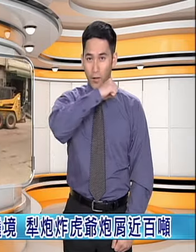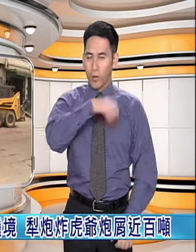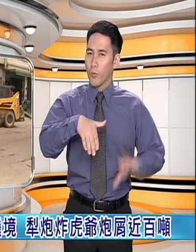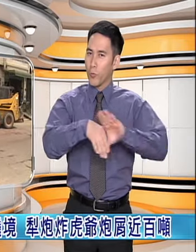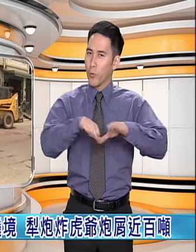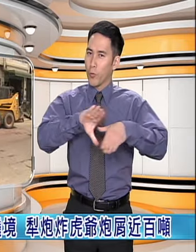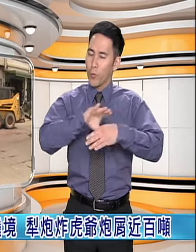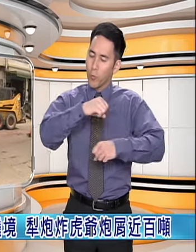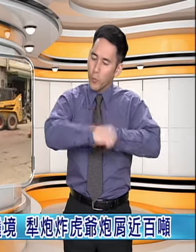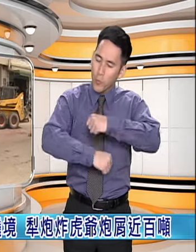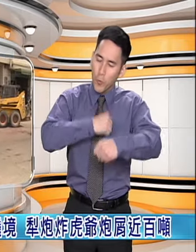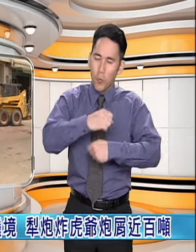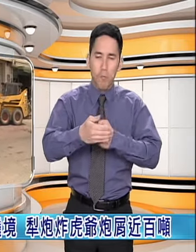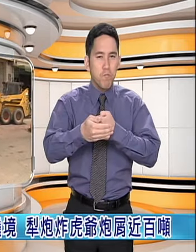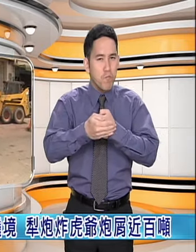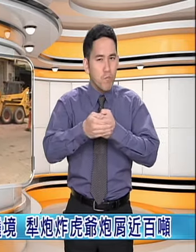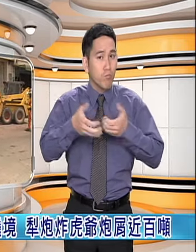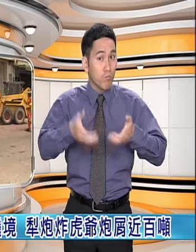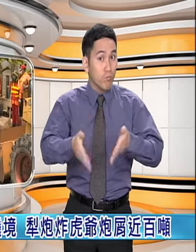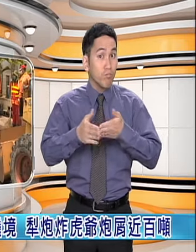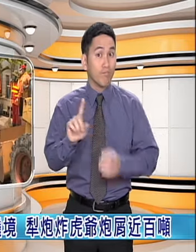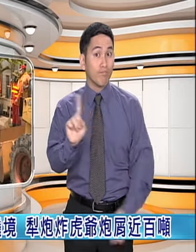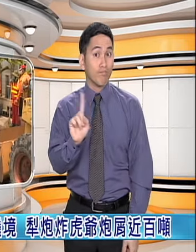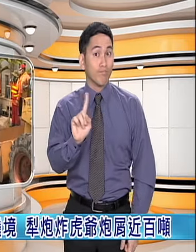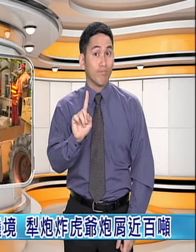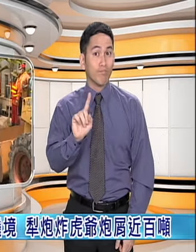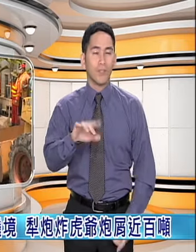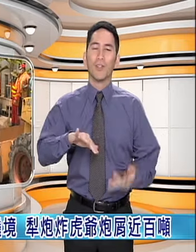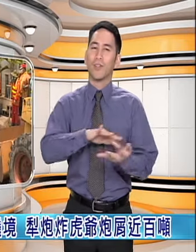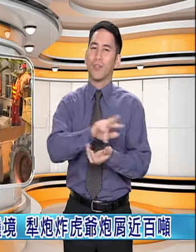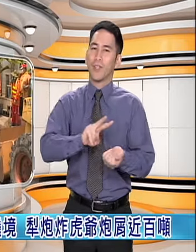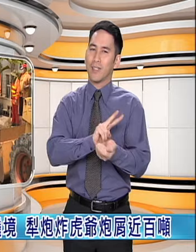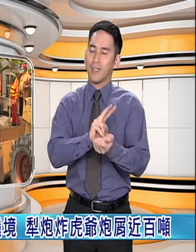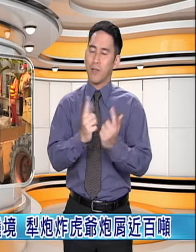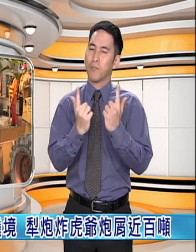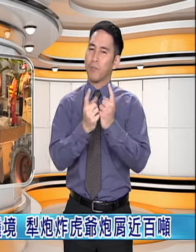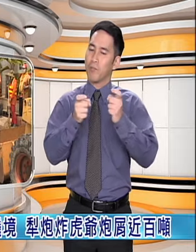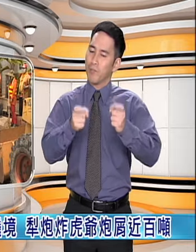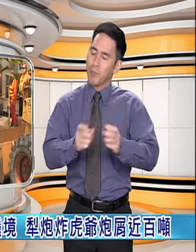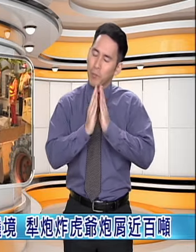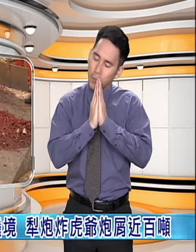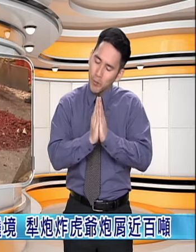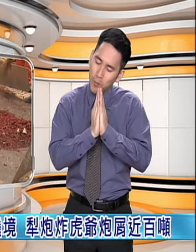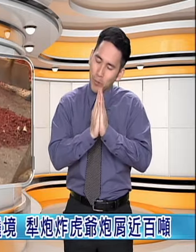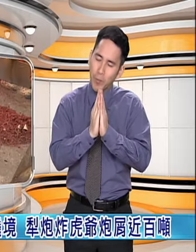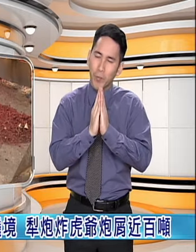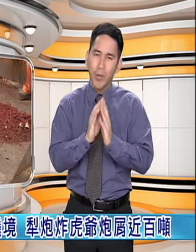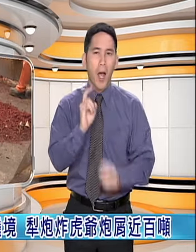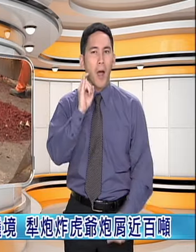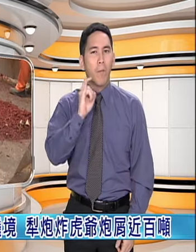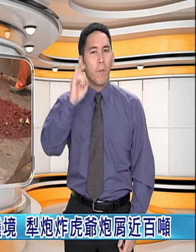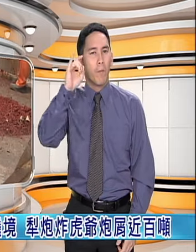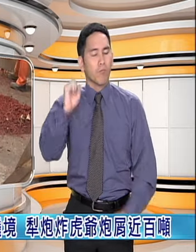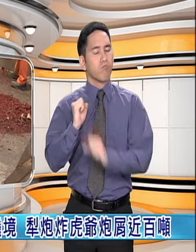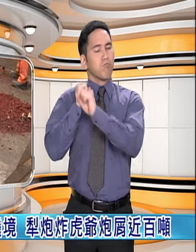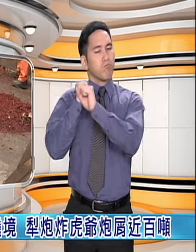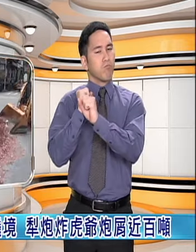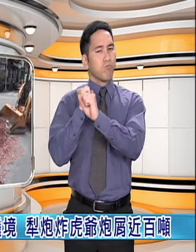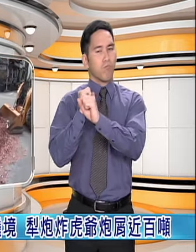被列为国家无形文化资产的云林北港朝天宫妈祖出巡绕境活动，